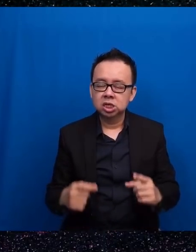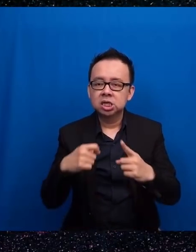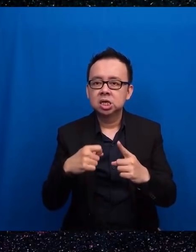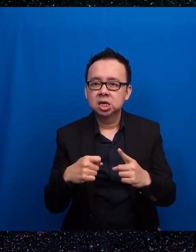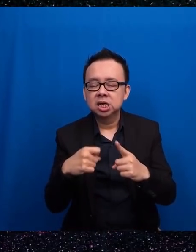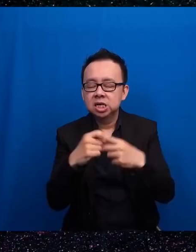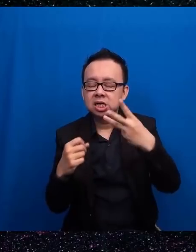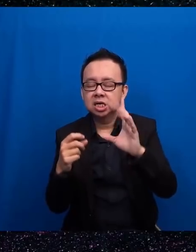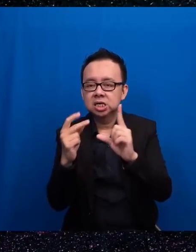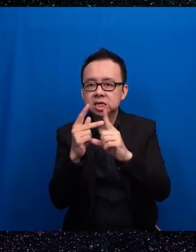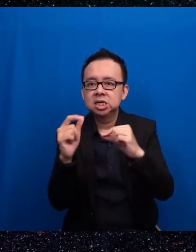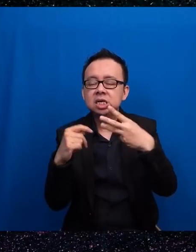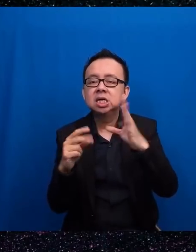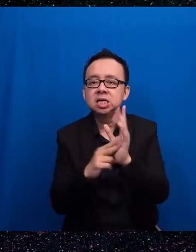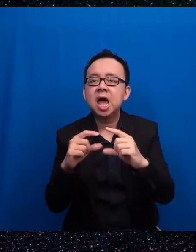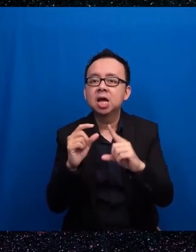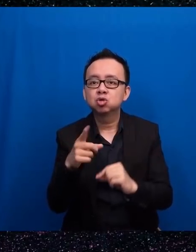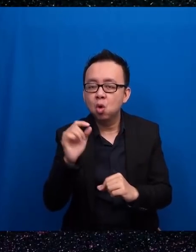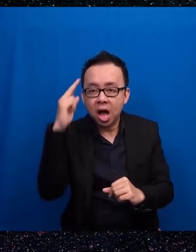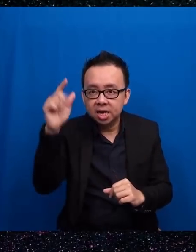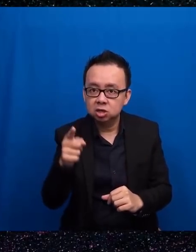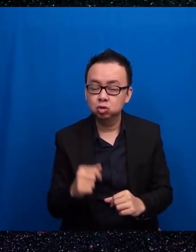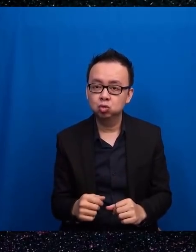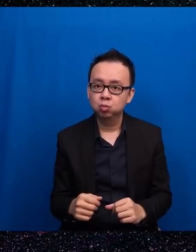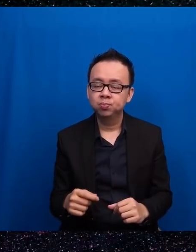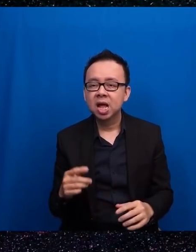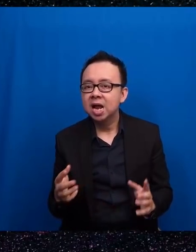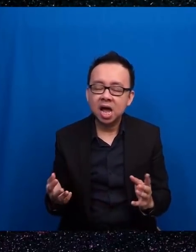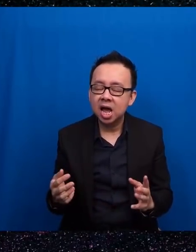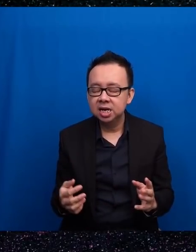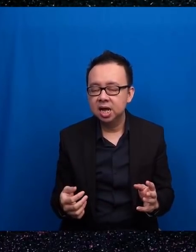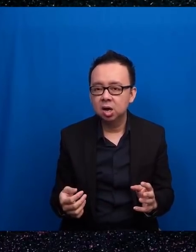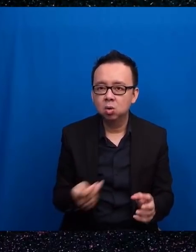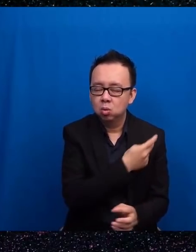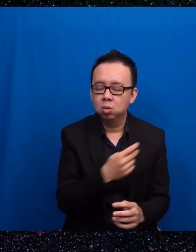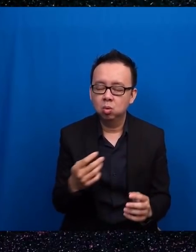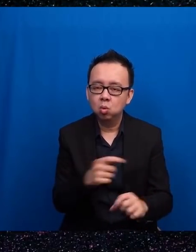kadang-kadang hanya ketemu waktu kita menunggu. Bukan waktu kita sibuk melulu.